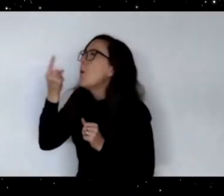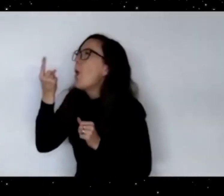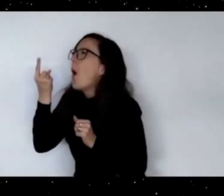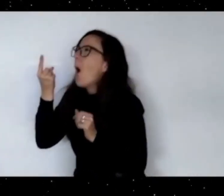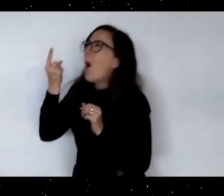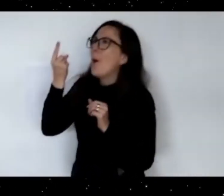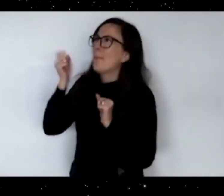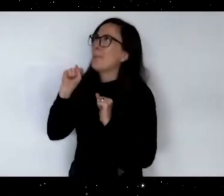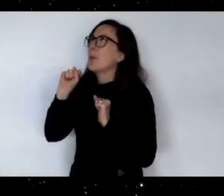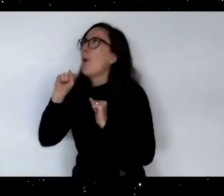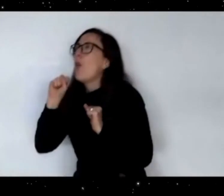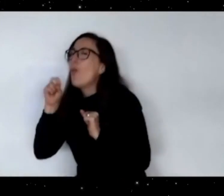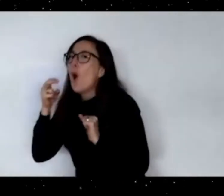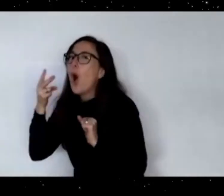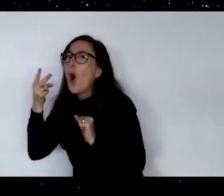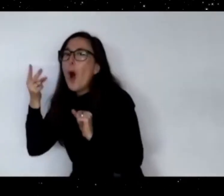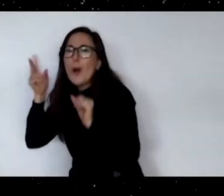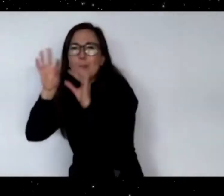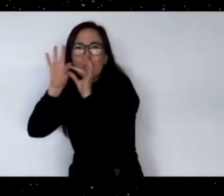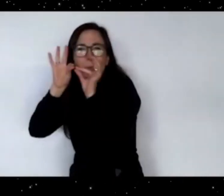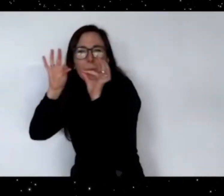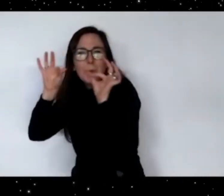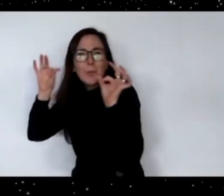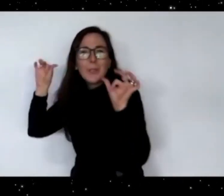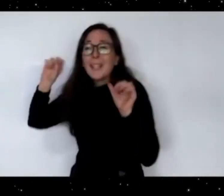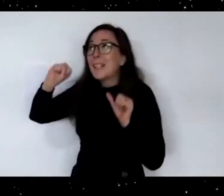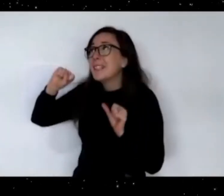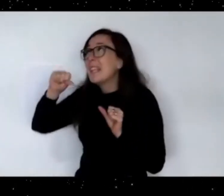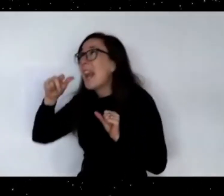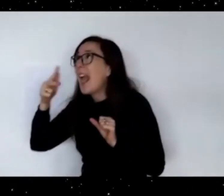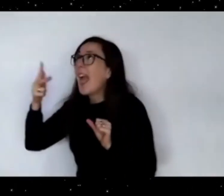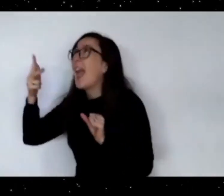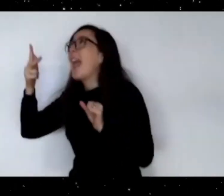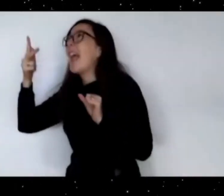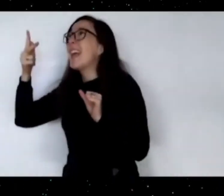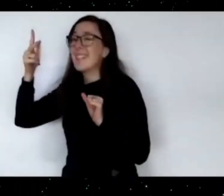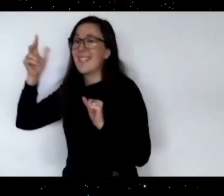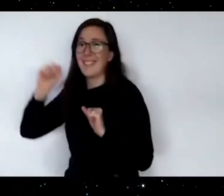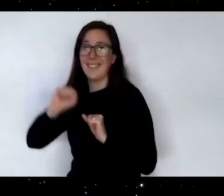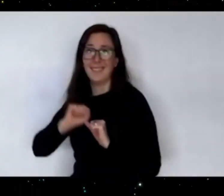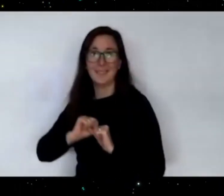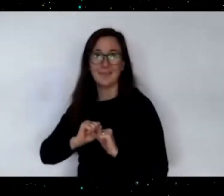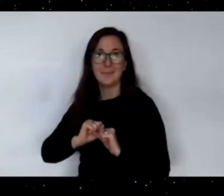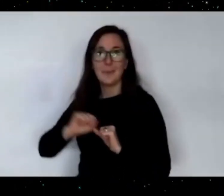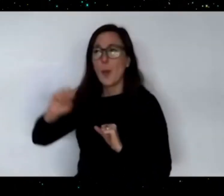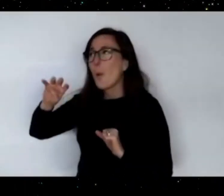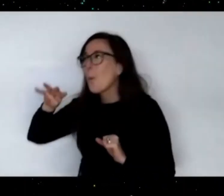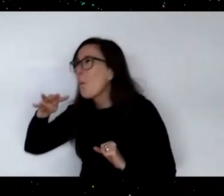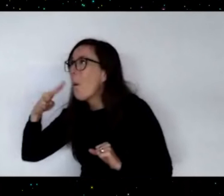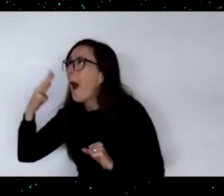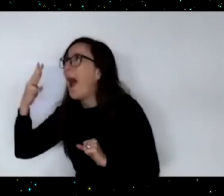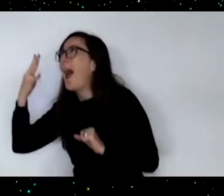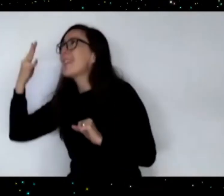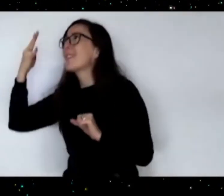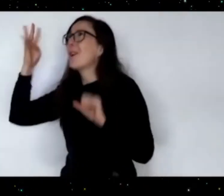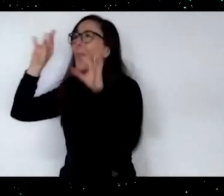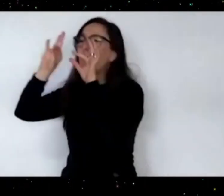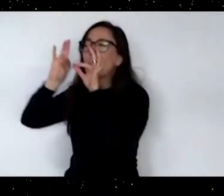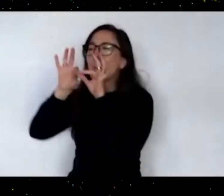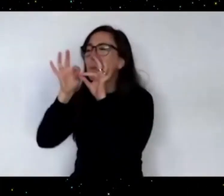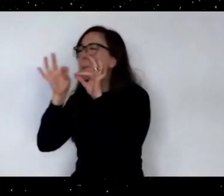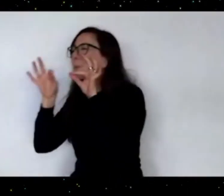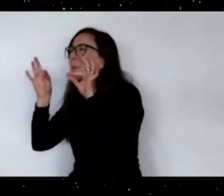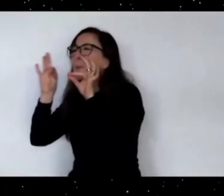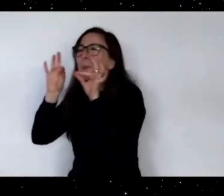Uno, dos, tres, cuatro.